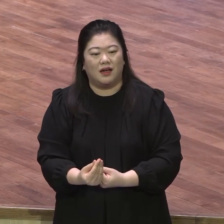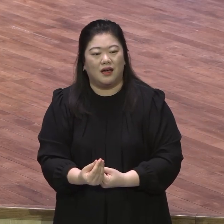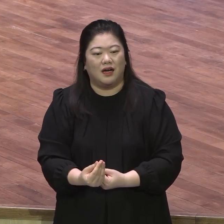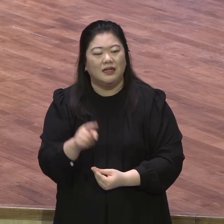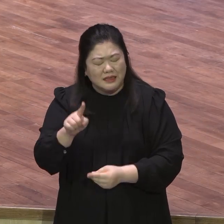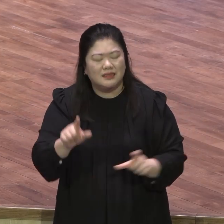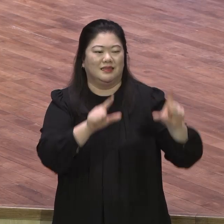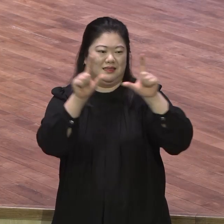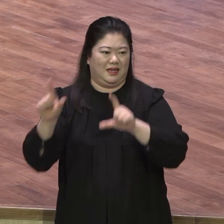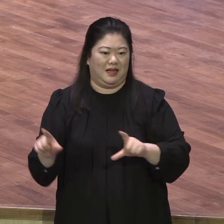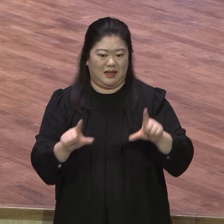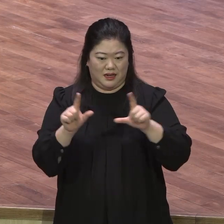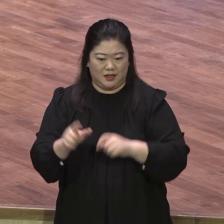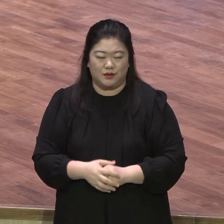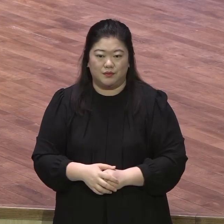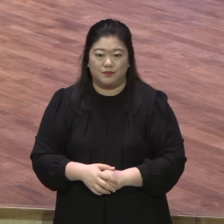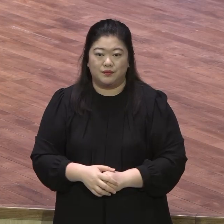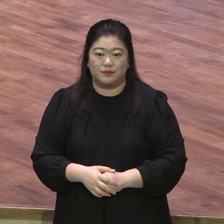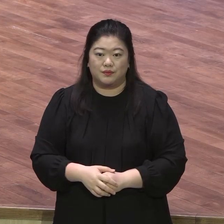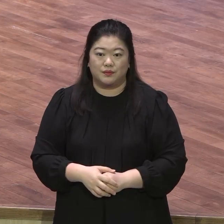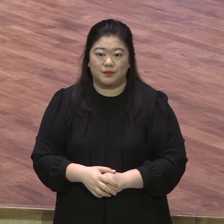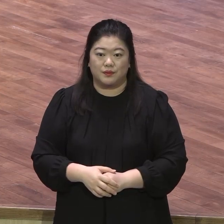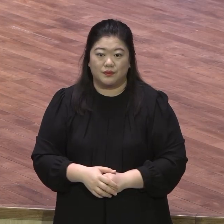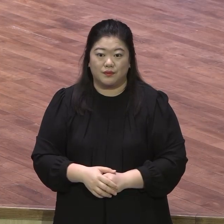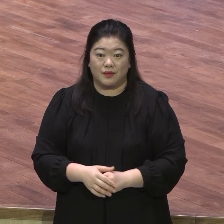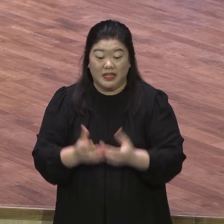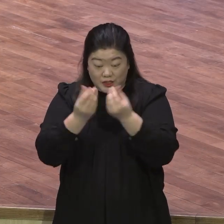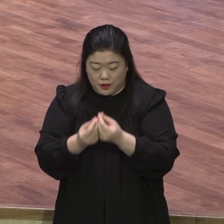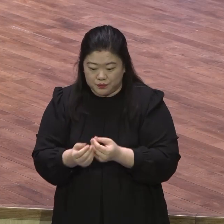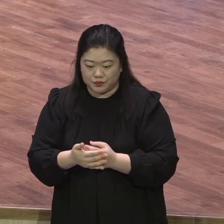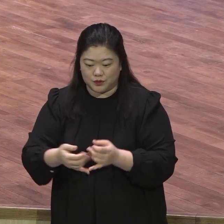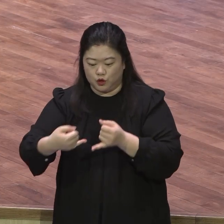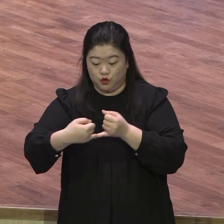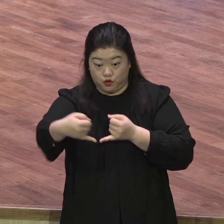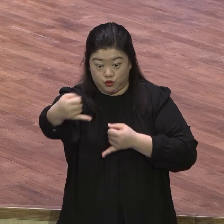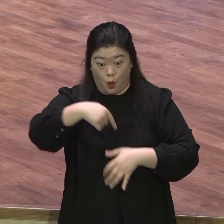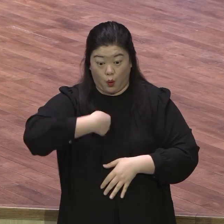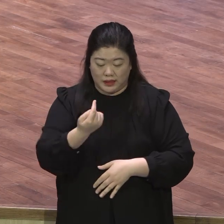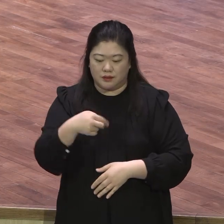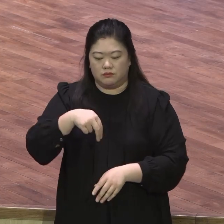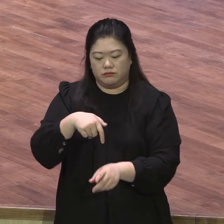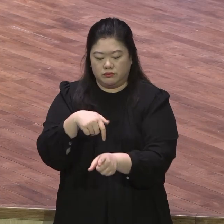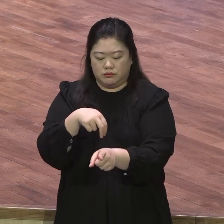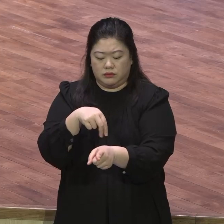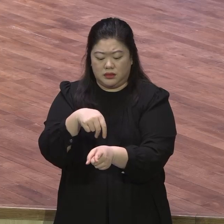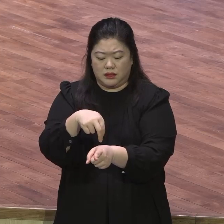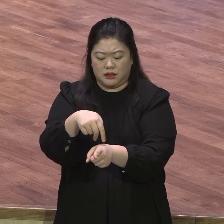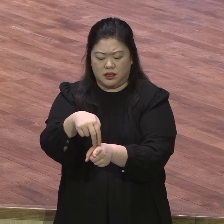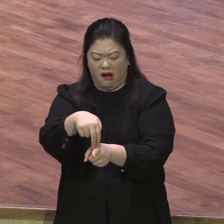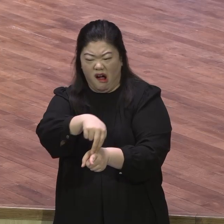그런데 외주를 탈 때 어떻게 해요? 옆에 누가 잡아주면 편하지요. 잡아주면 편하잖아요.